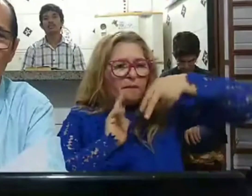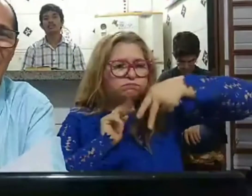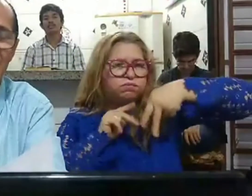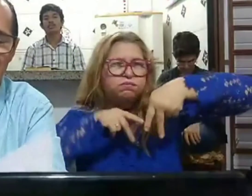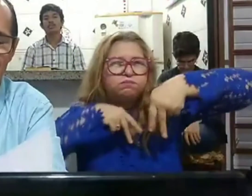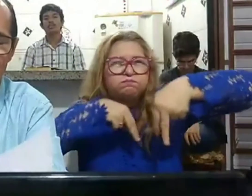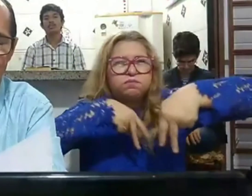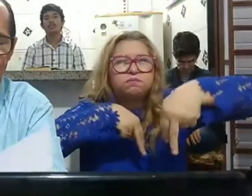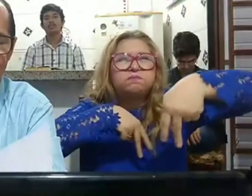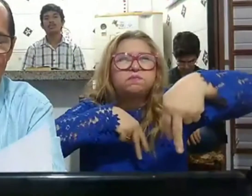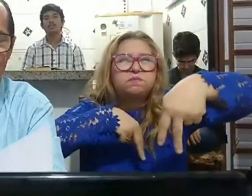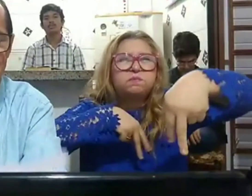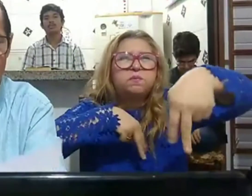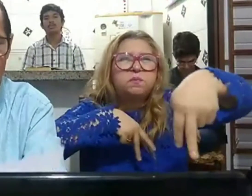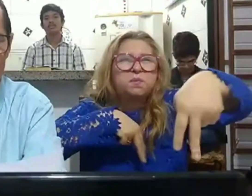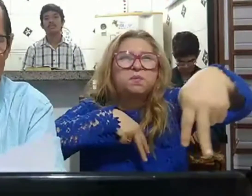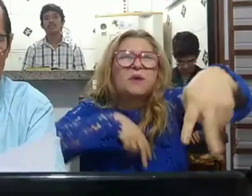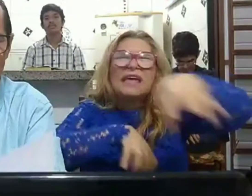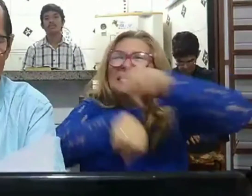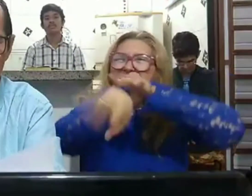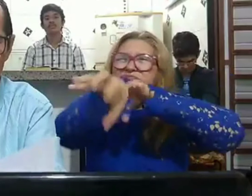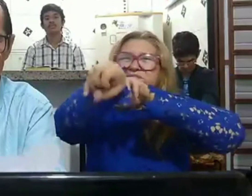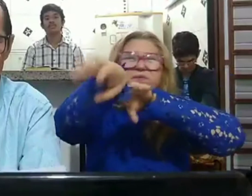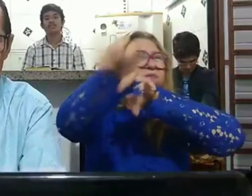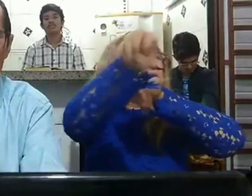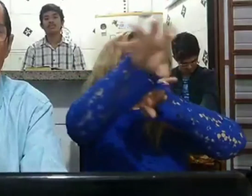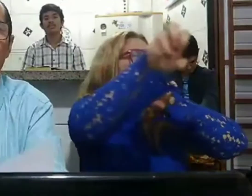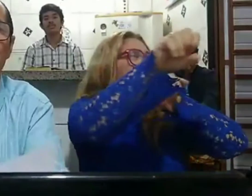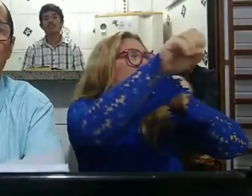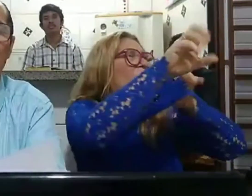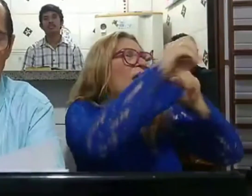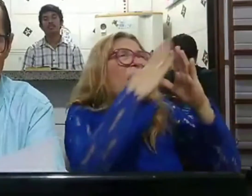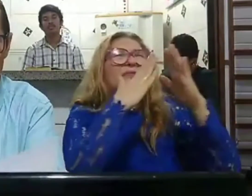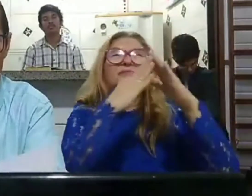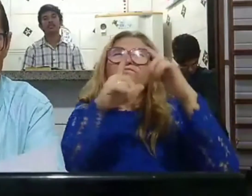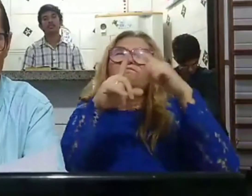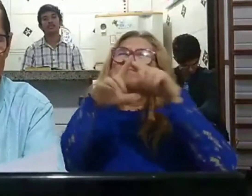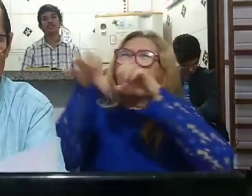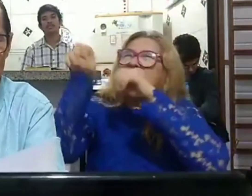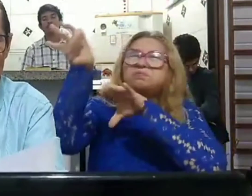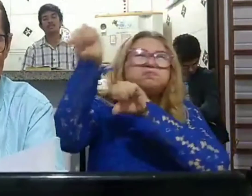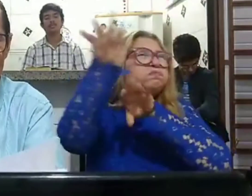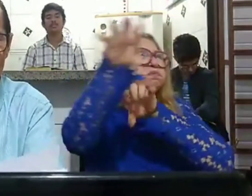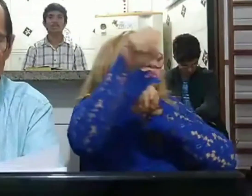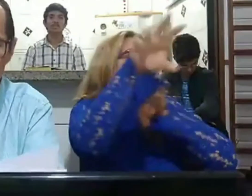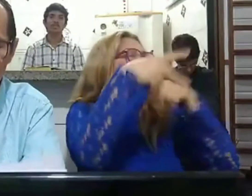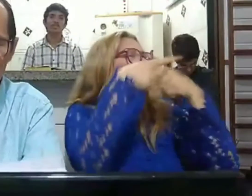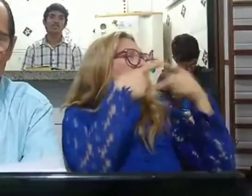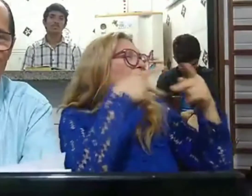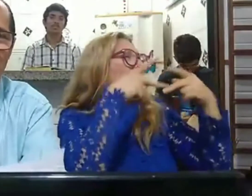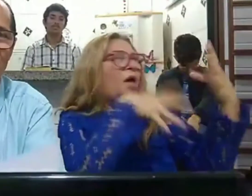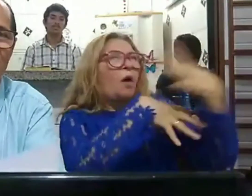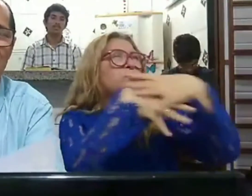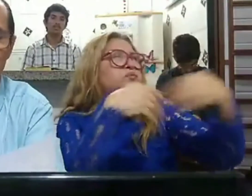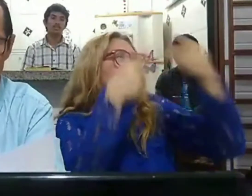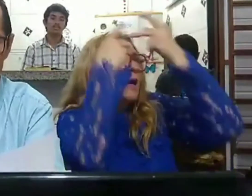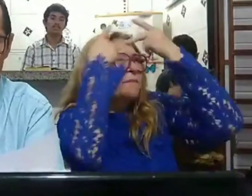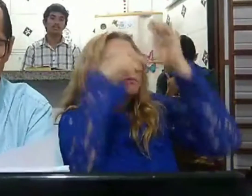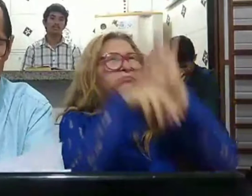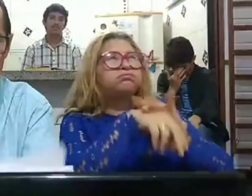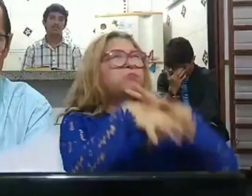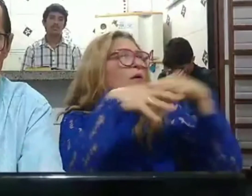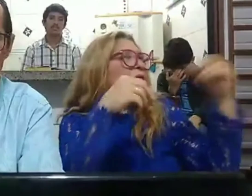a Galileia, ensinando nas sinagogas, pregando o Evangelho do Reino e curando toda sorte